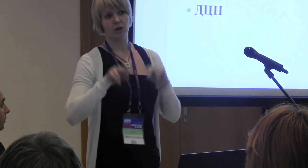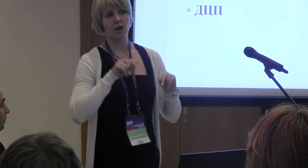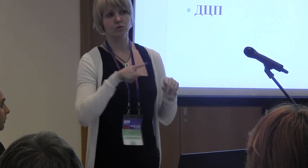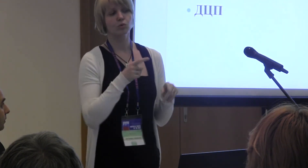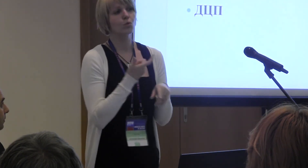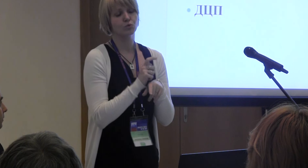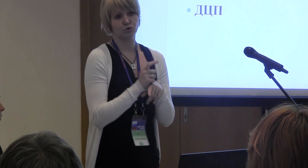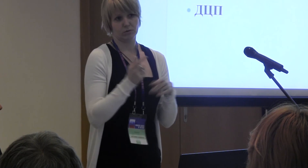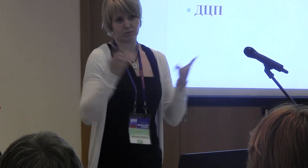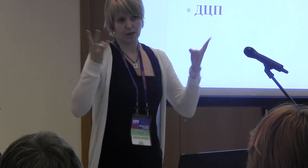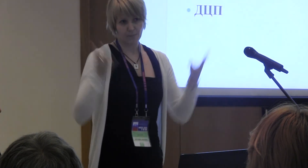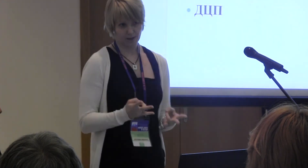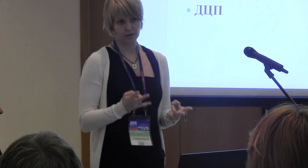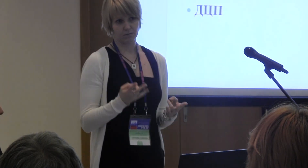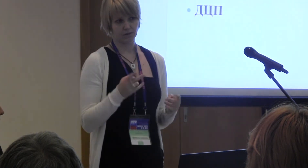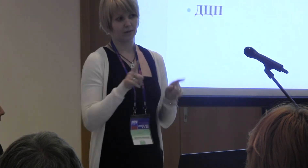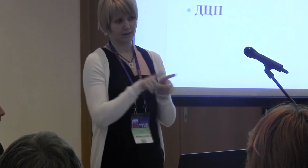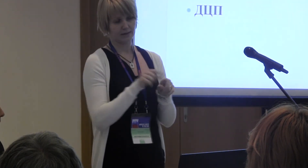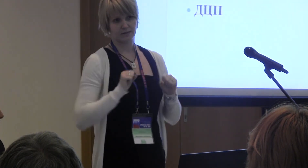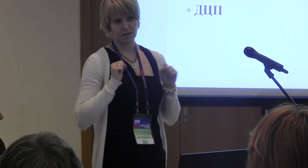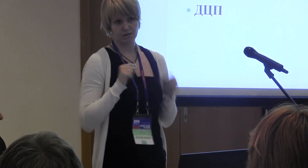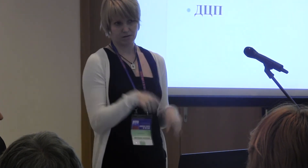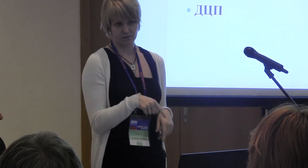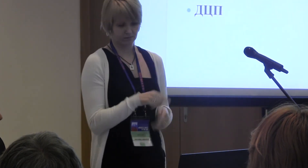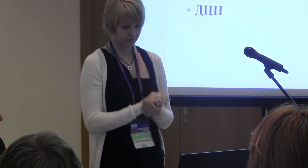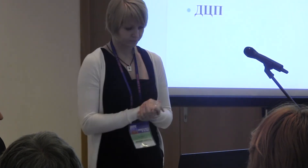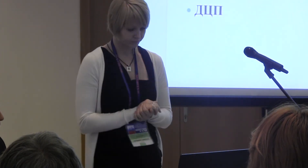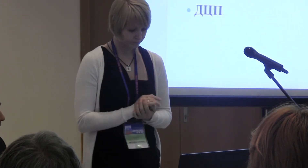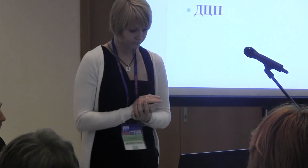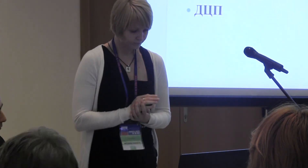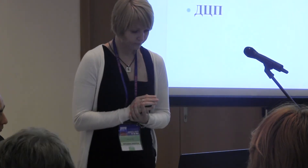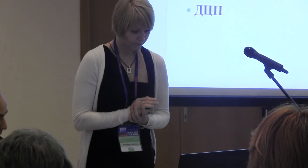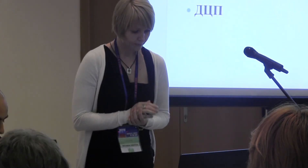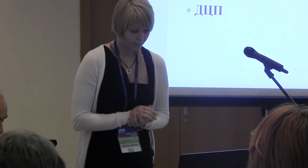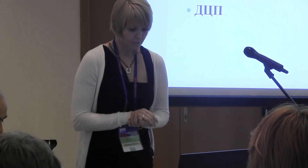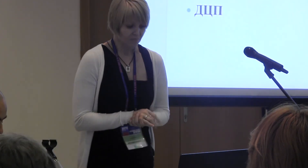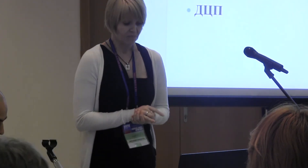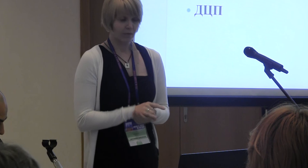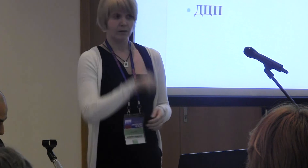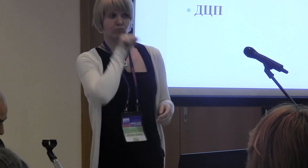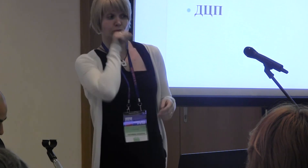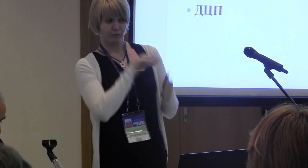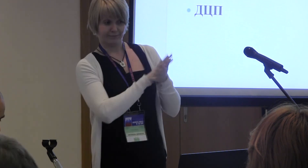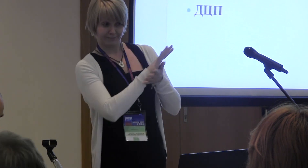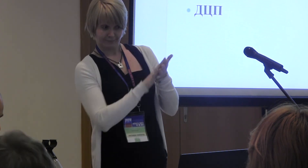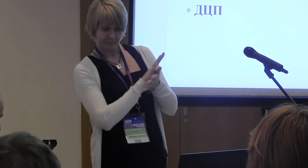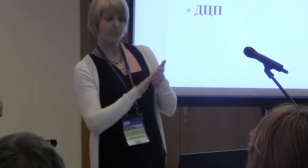знаю отклики других педагогов. И все согласны в том, что такие занятия для детей